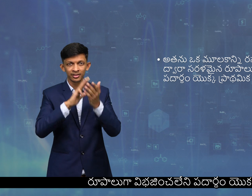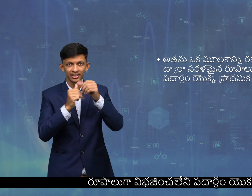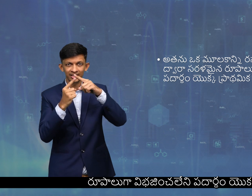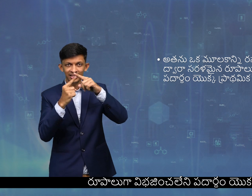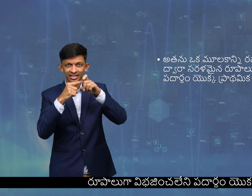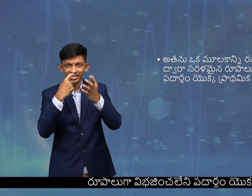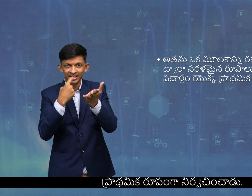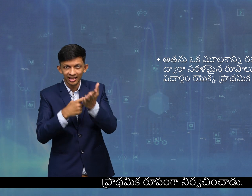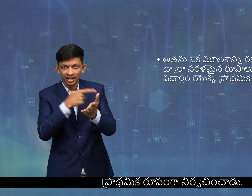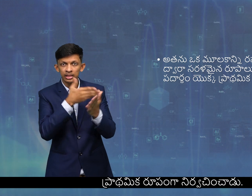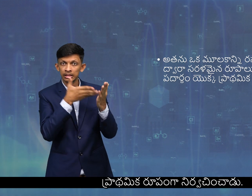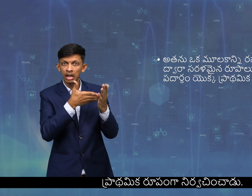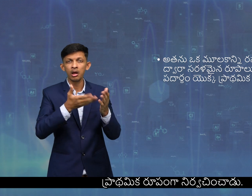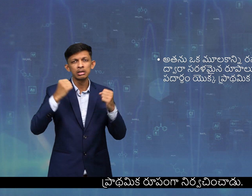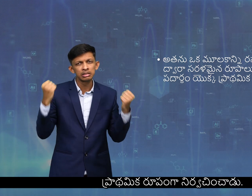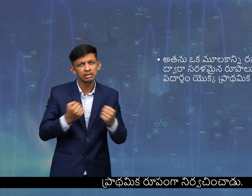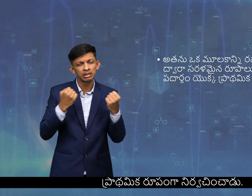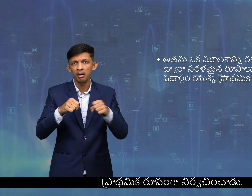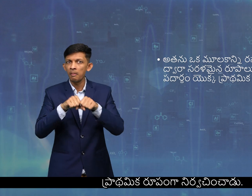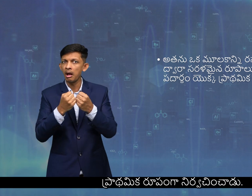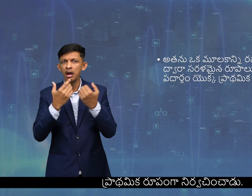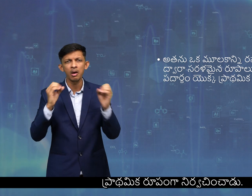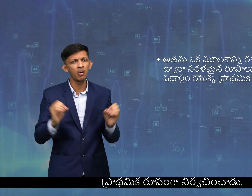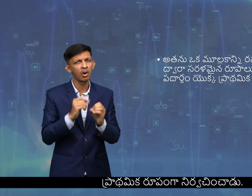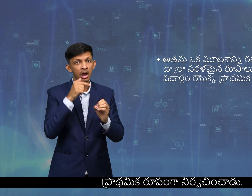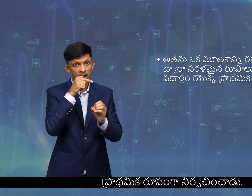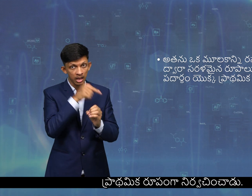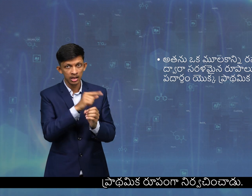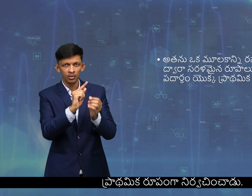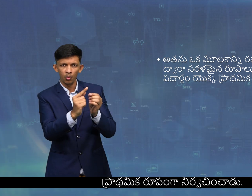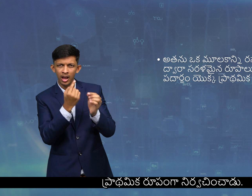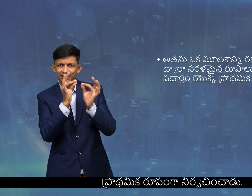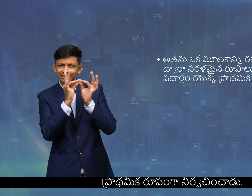పదార్థం యొక్క ప్రాథమిక రూపంగా నిర్వచించాడు.